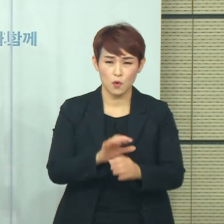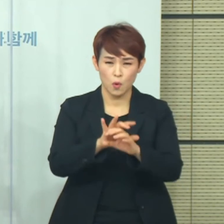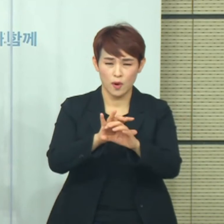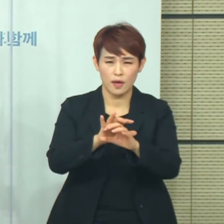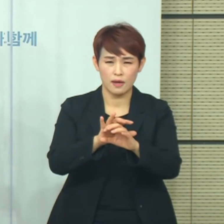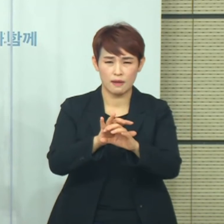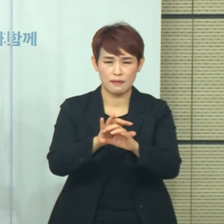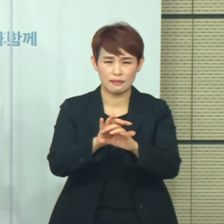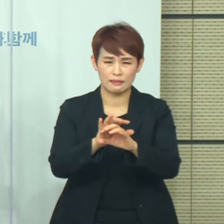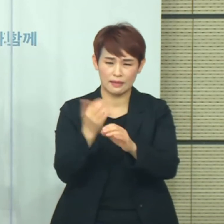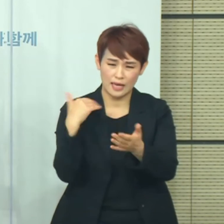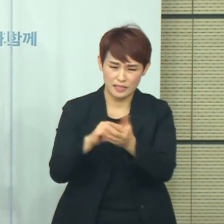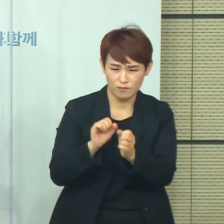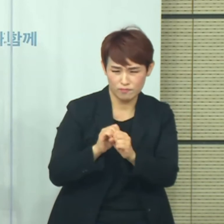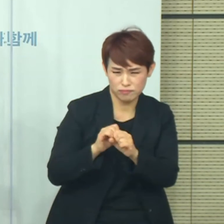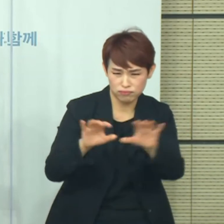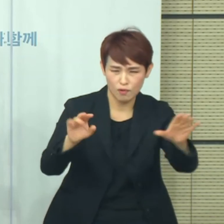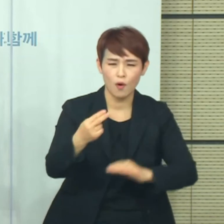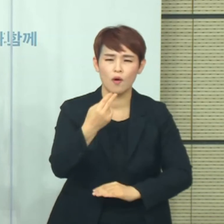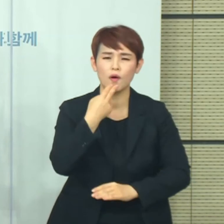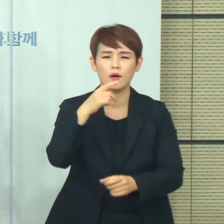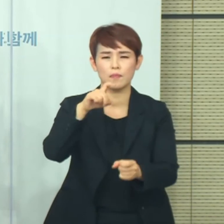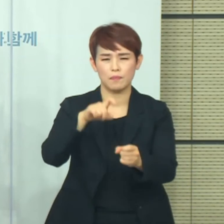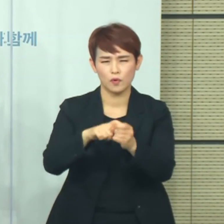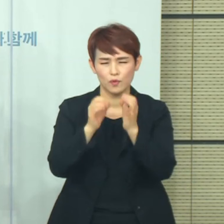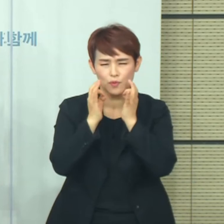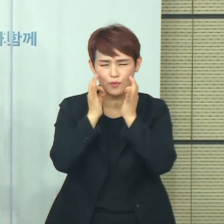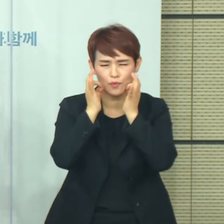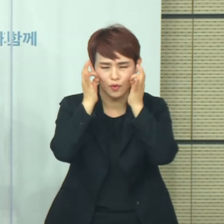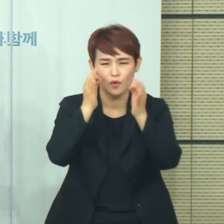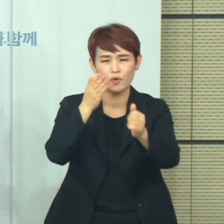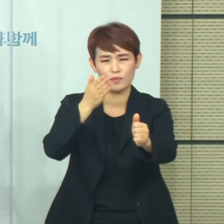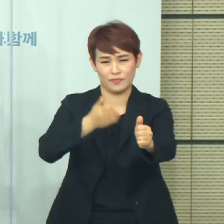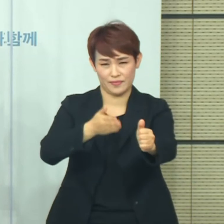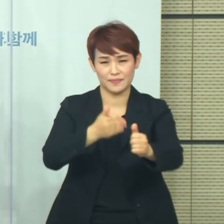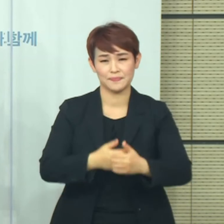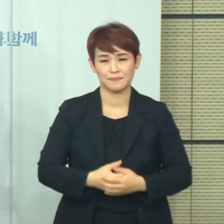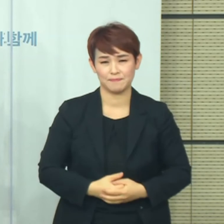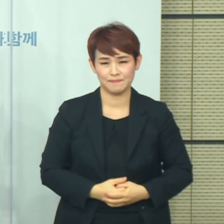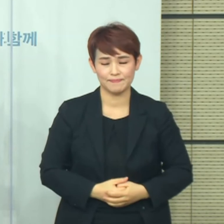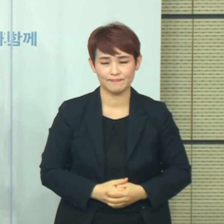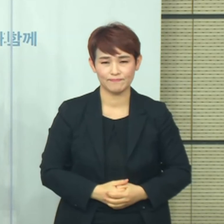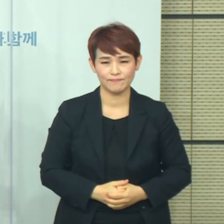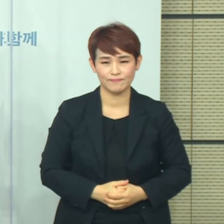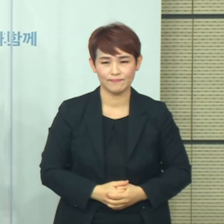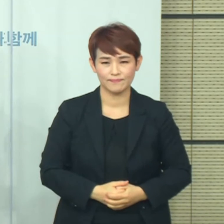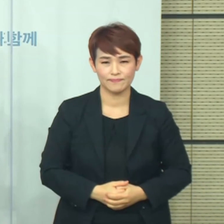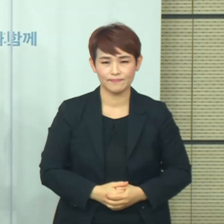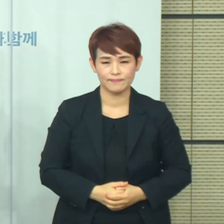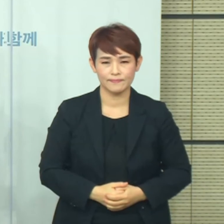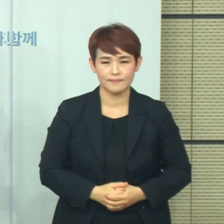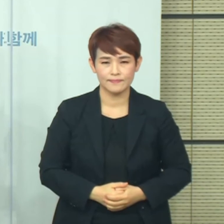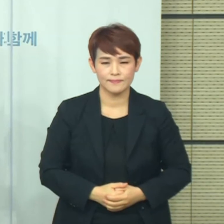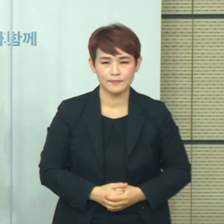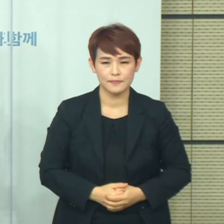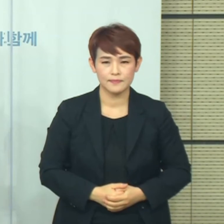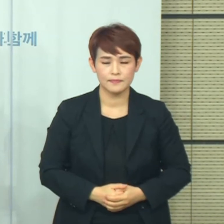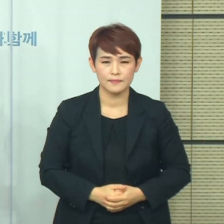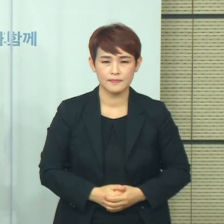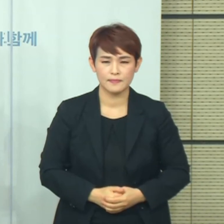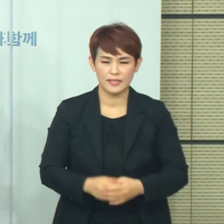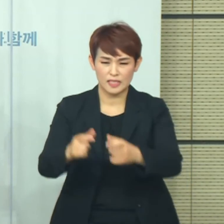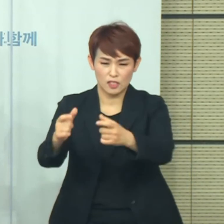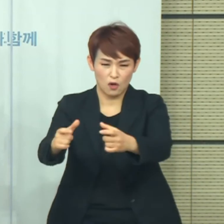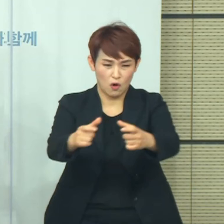되지 않도록 마지막까지 함께 노력해 주실 것을 거듭 당부드립니다. 지역사회